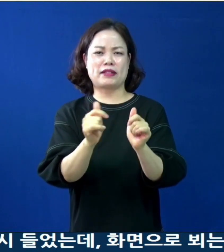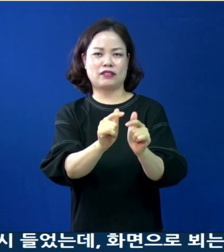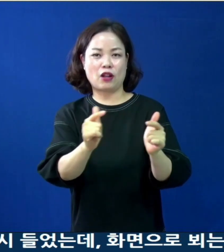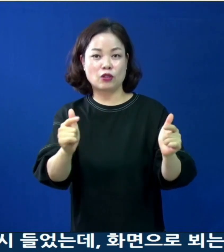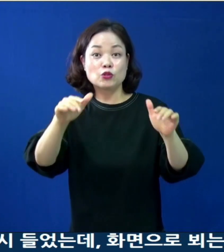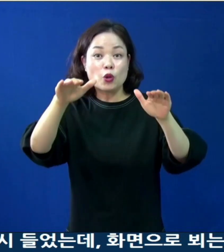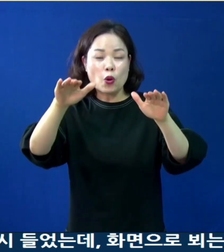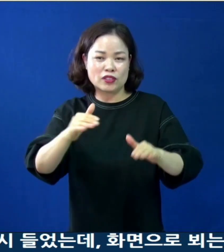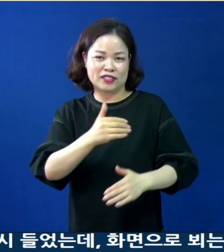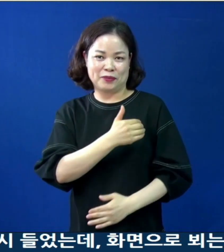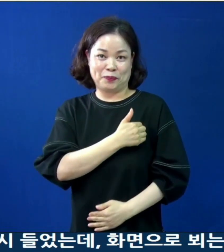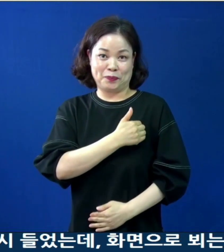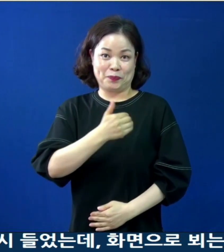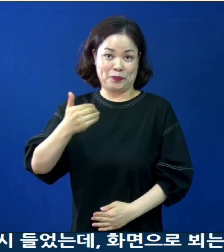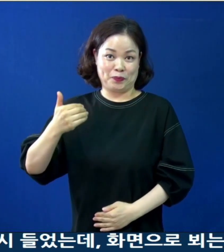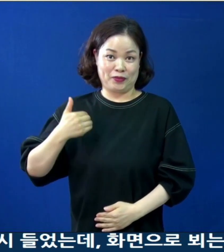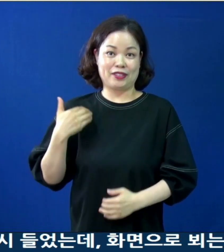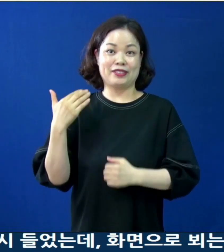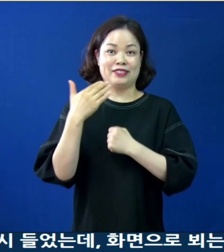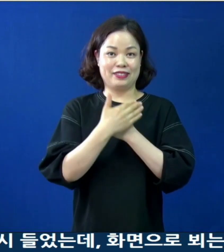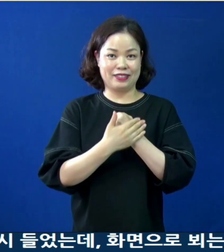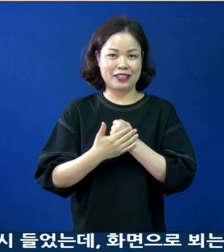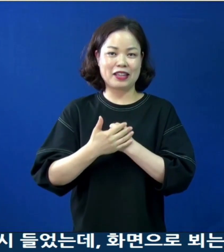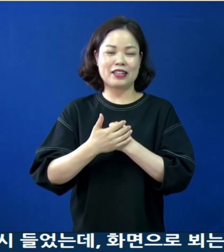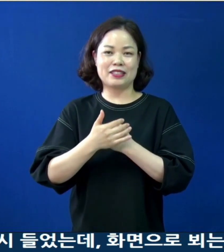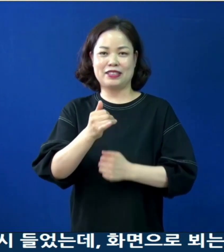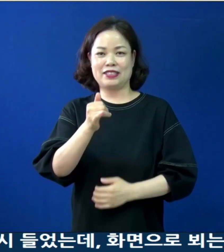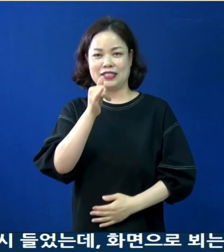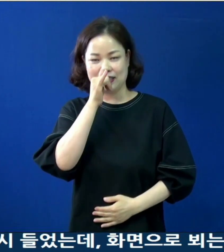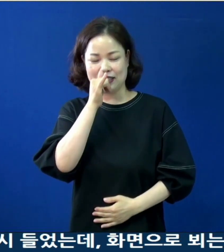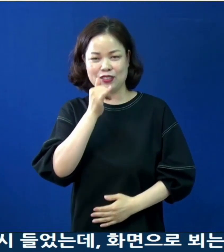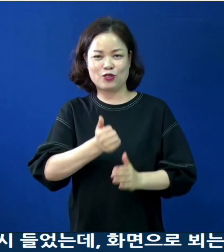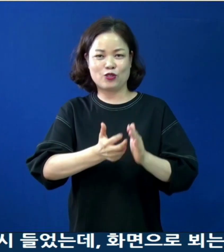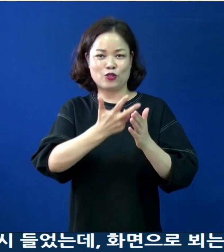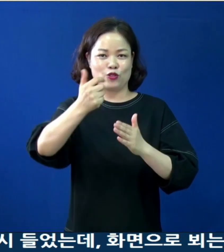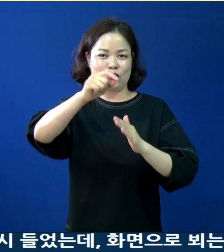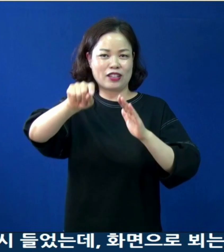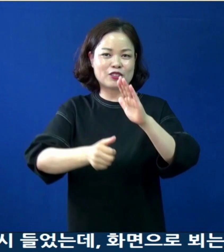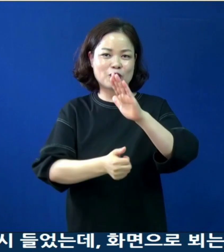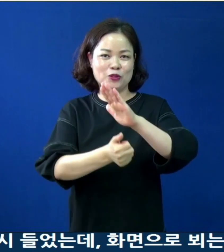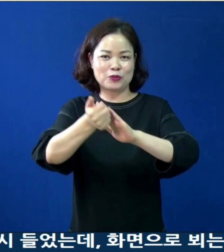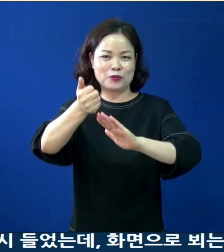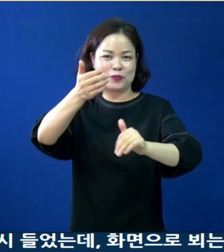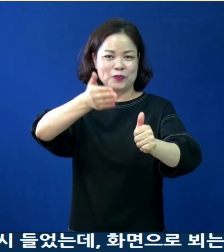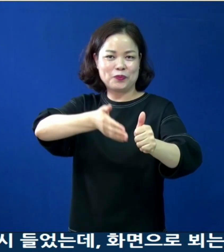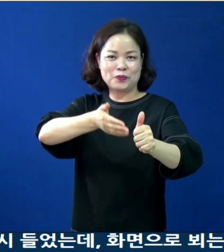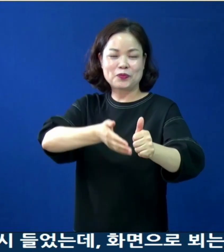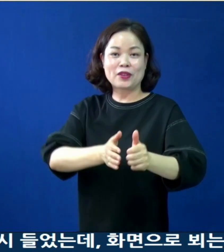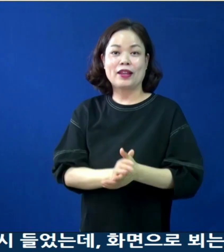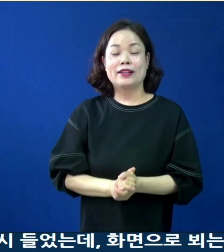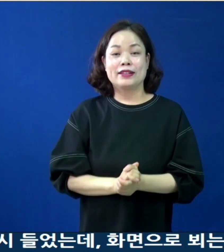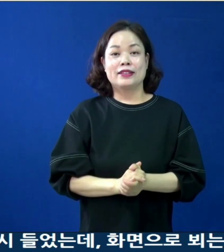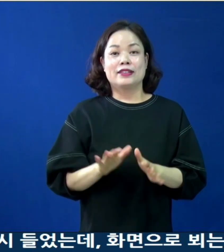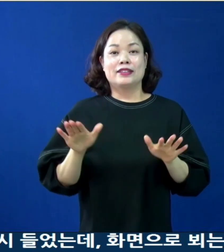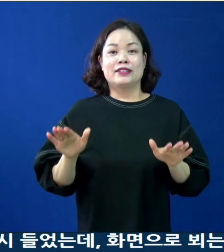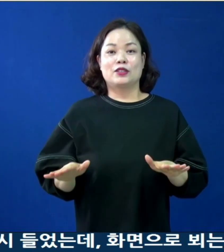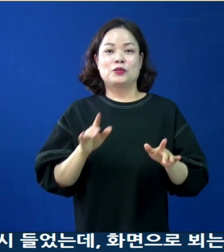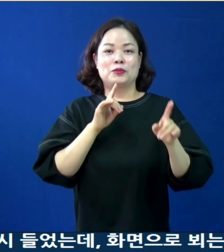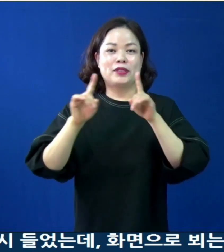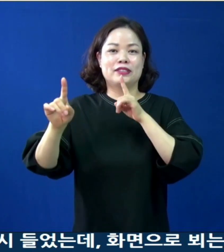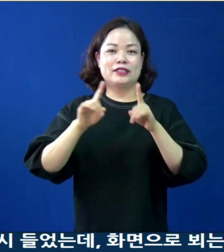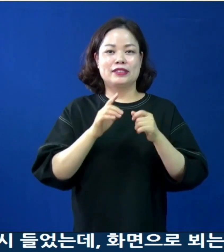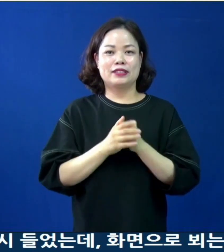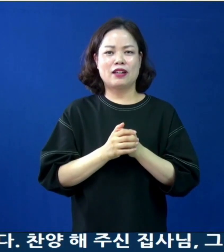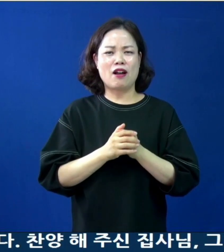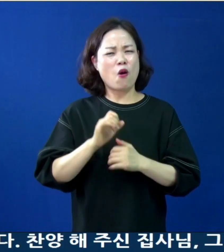오늘도 흡족한 은혜 임하기를 주 안에서 소망하며 기대합니다. 오늘